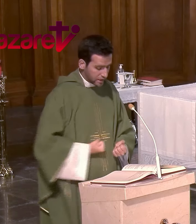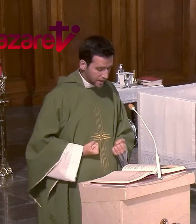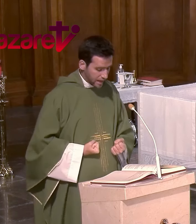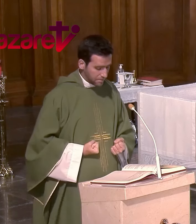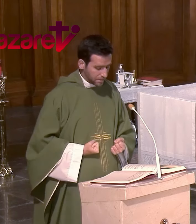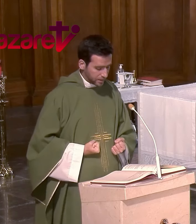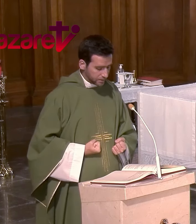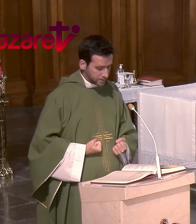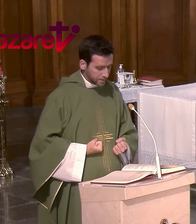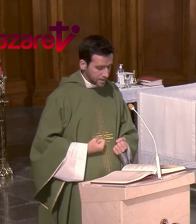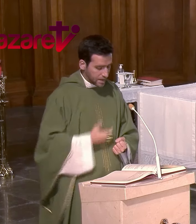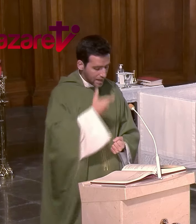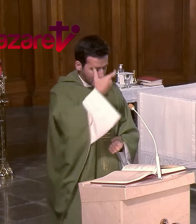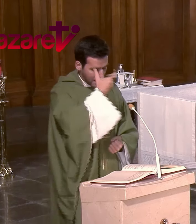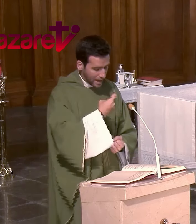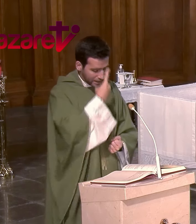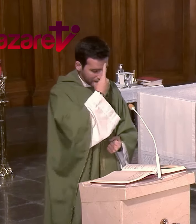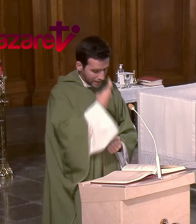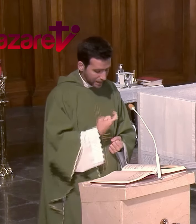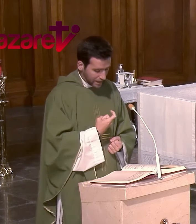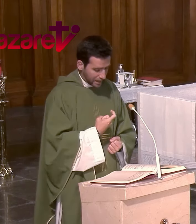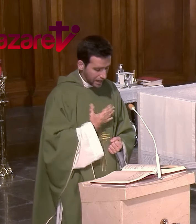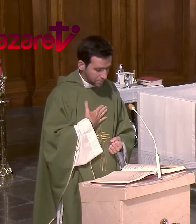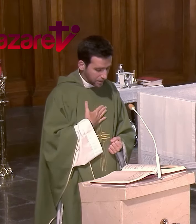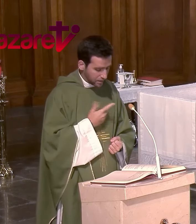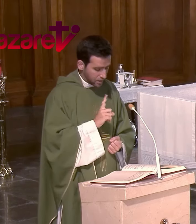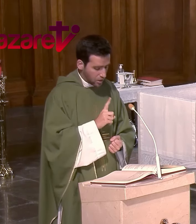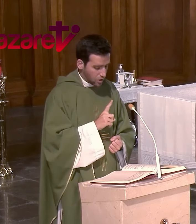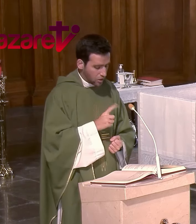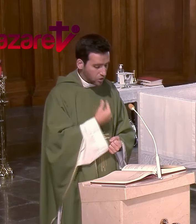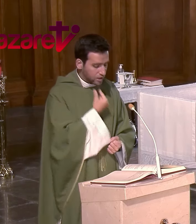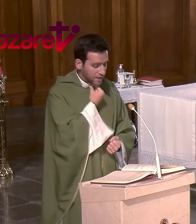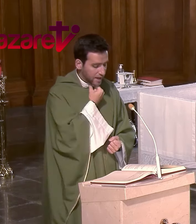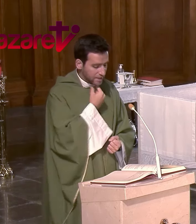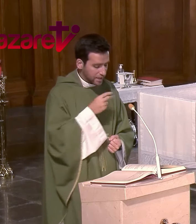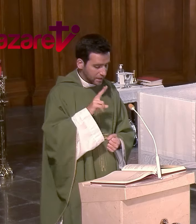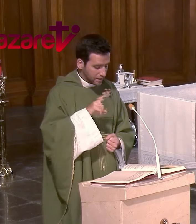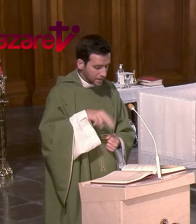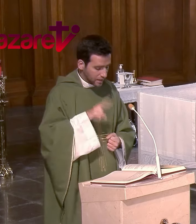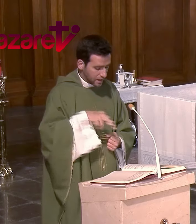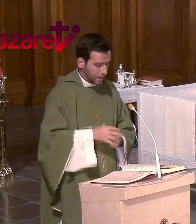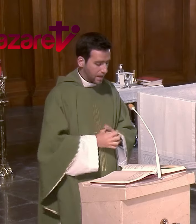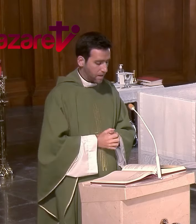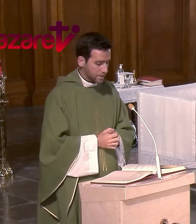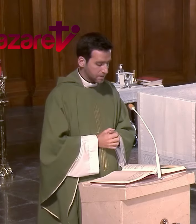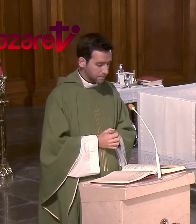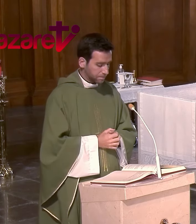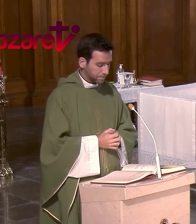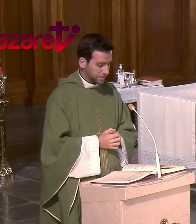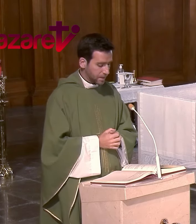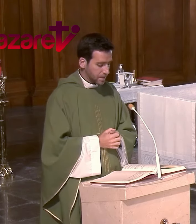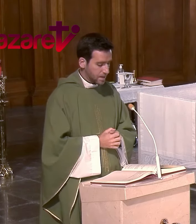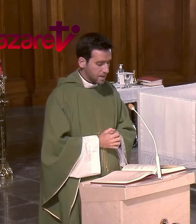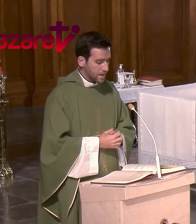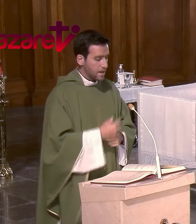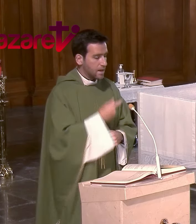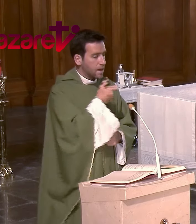no tendrá hambre. El que cree en mí no tendrá sed jamás.